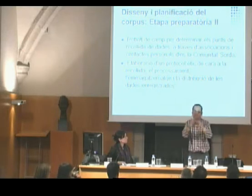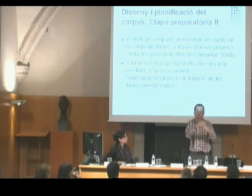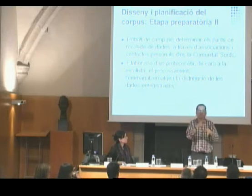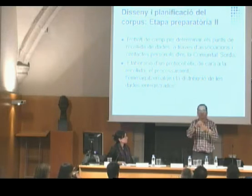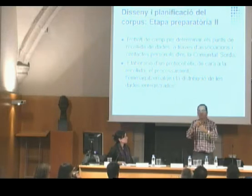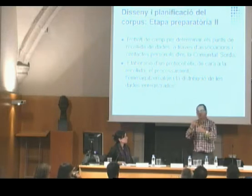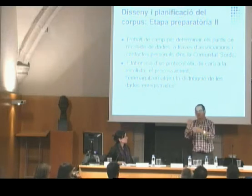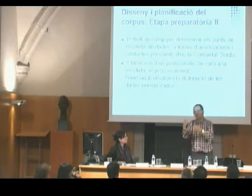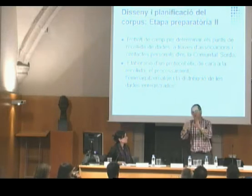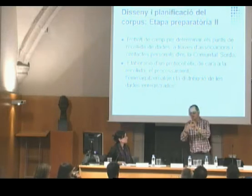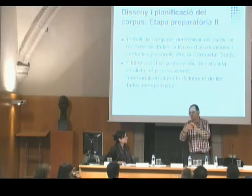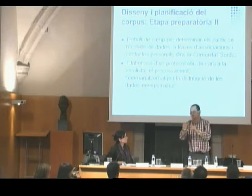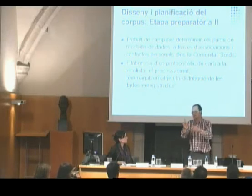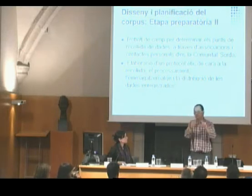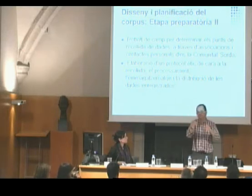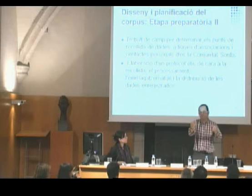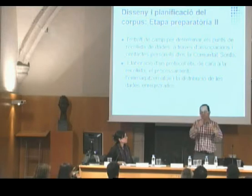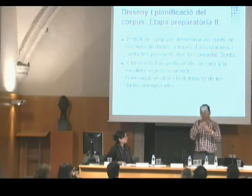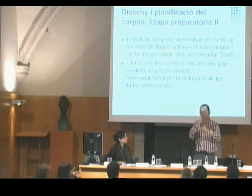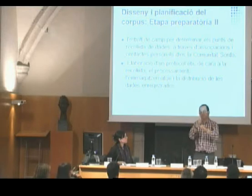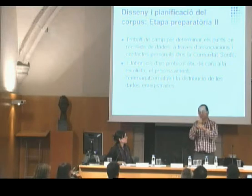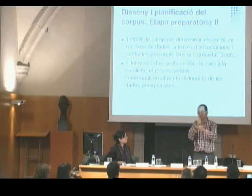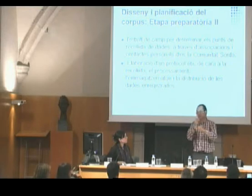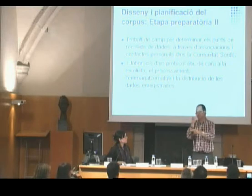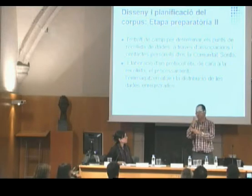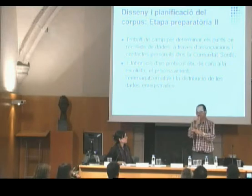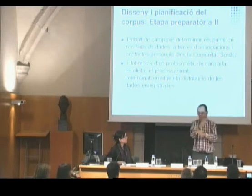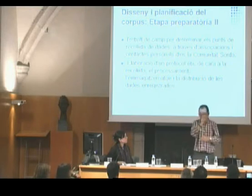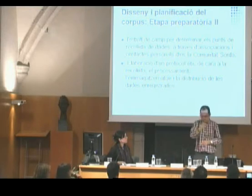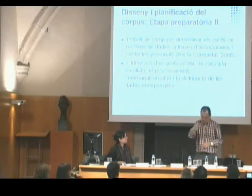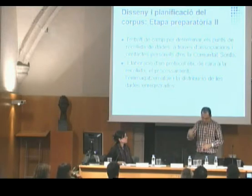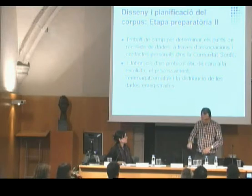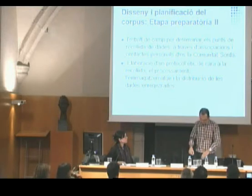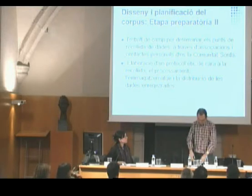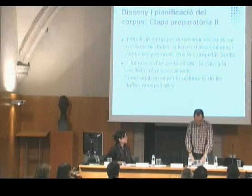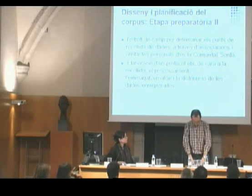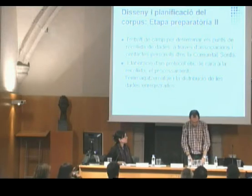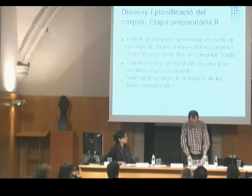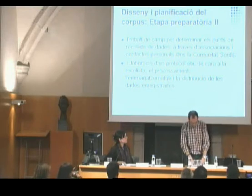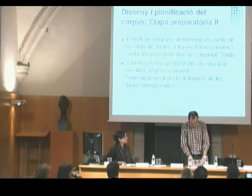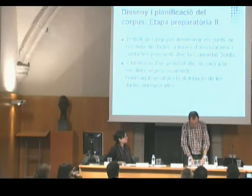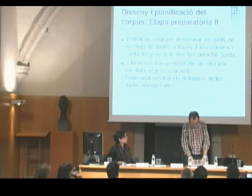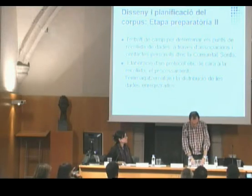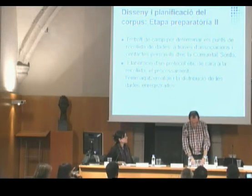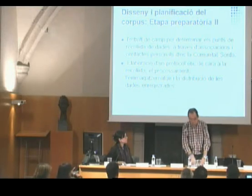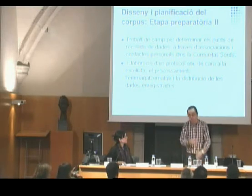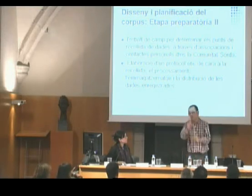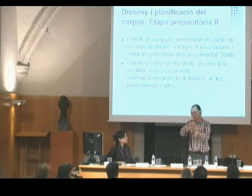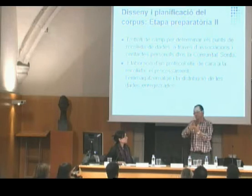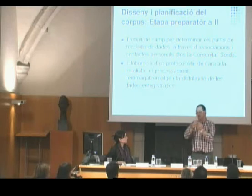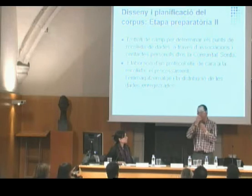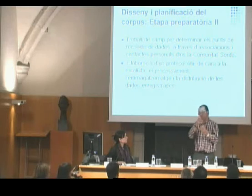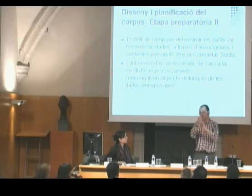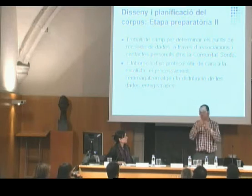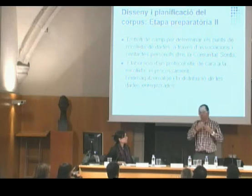diferents associacions, amb persones vinculades amb la comunitat, i seran ells els que participaran en la creació del corpus